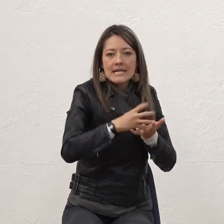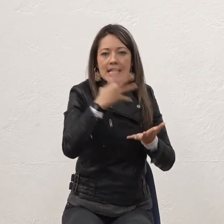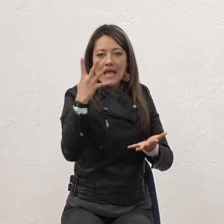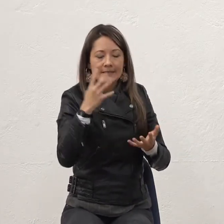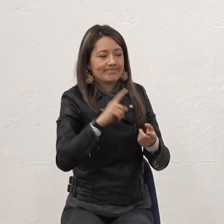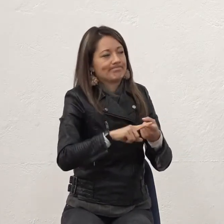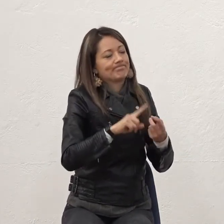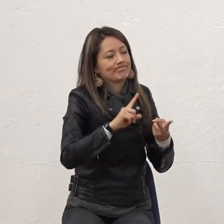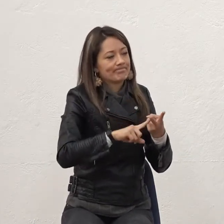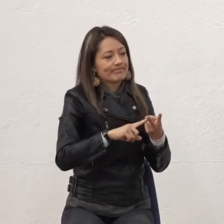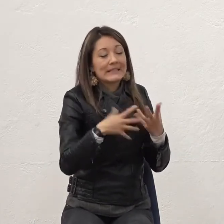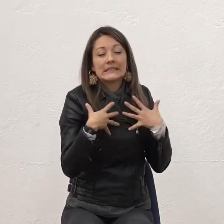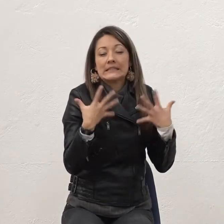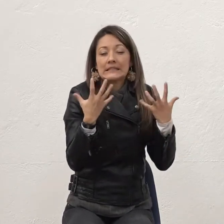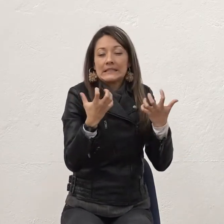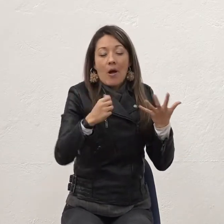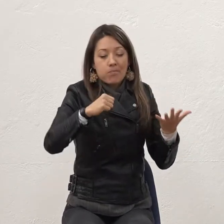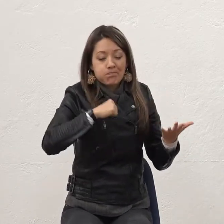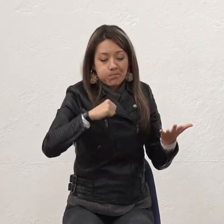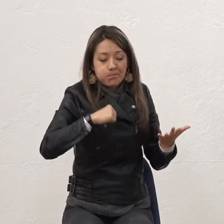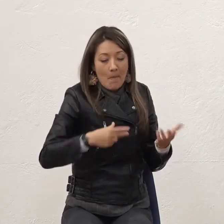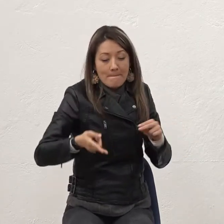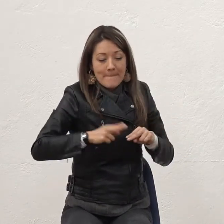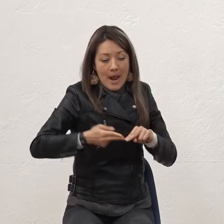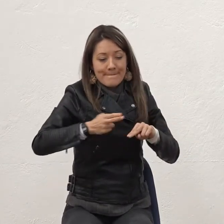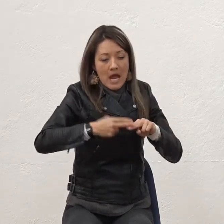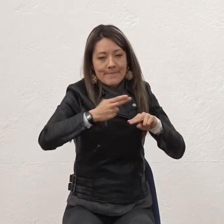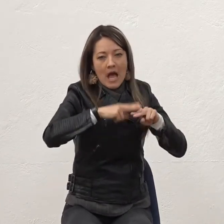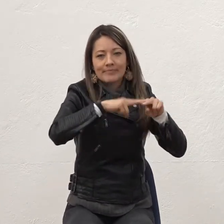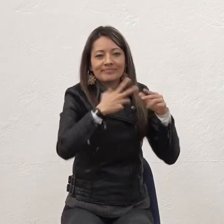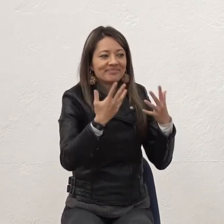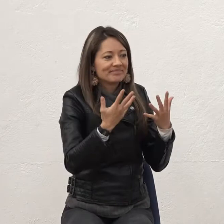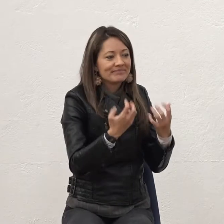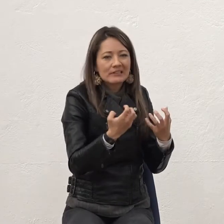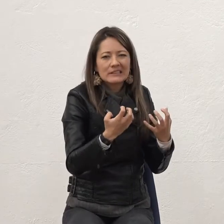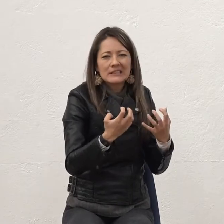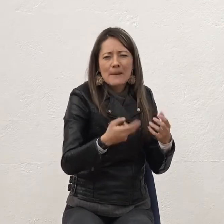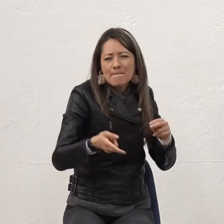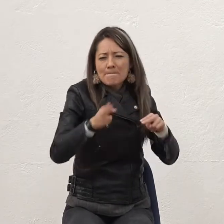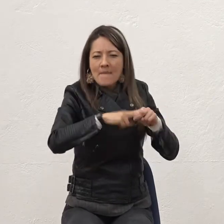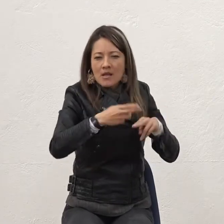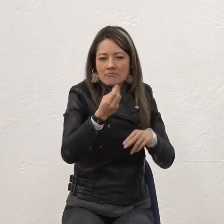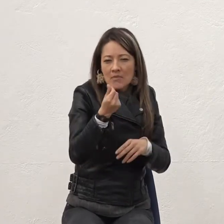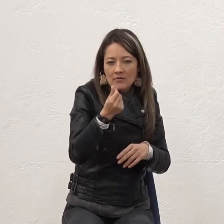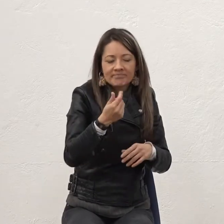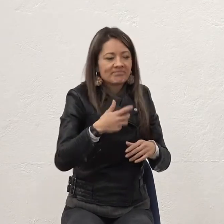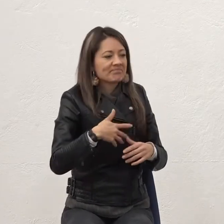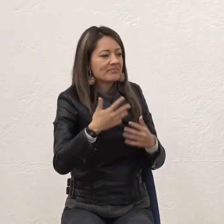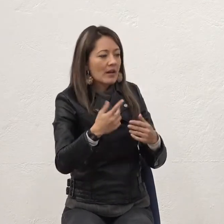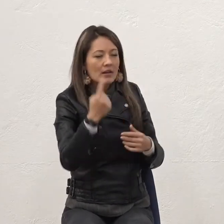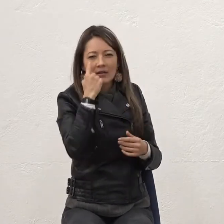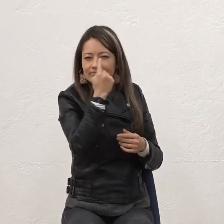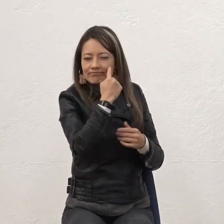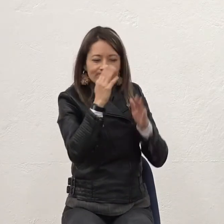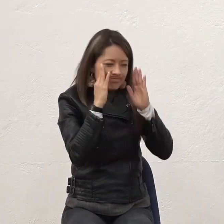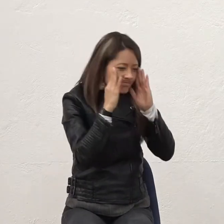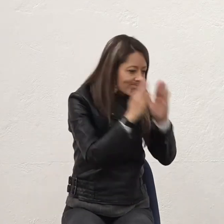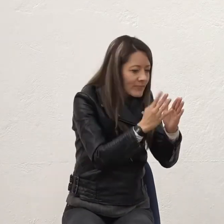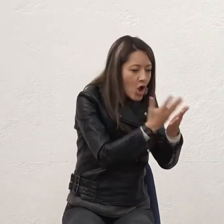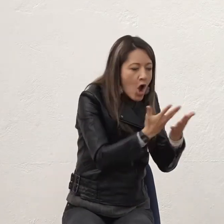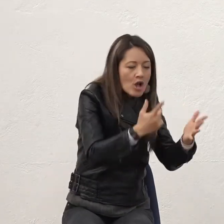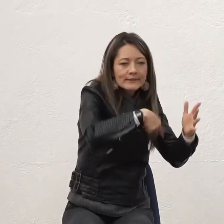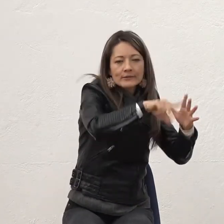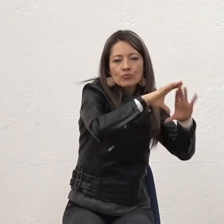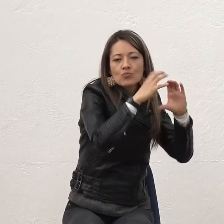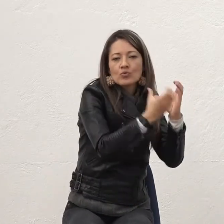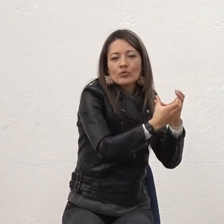¿cierto? Ay, el querer tener más, el querer más dinero, el poner la mirada en las cosas de